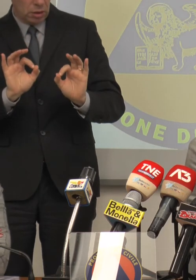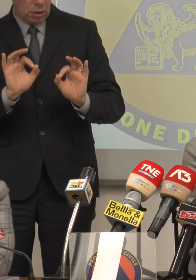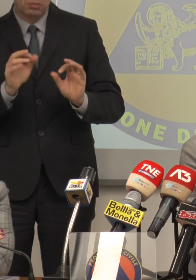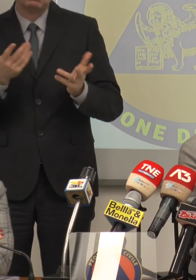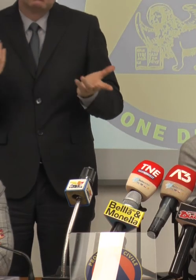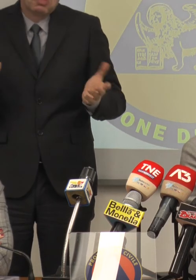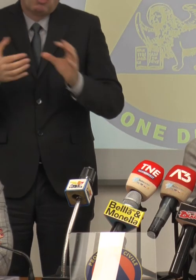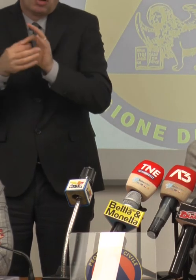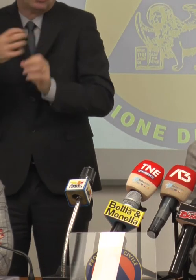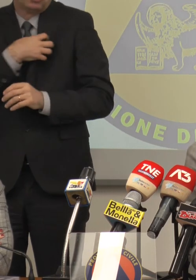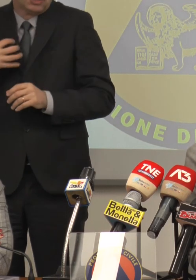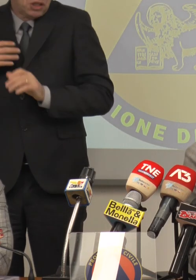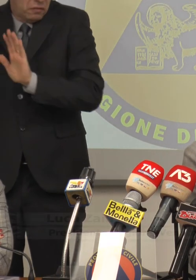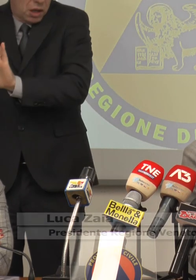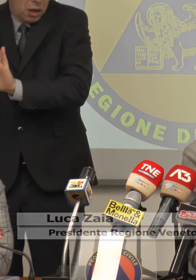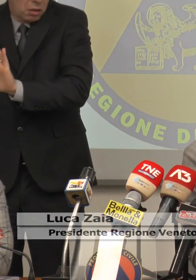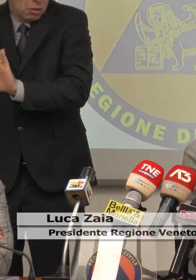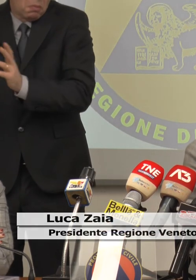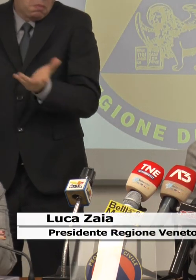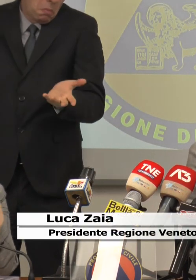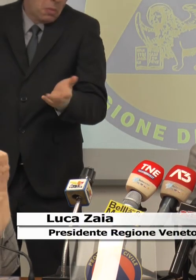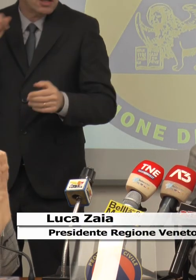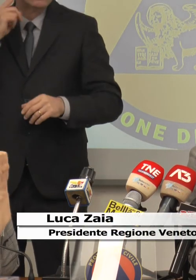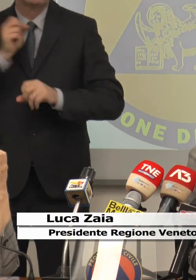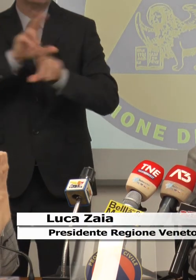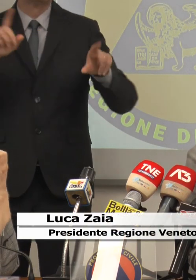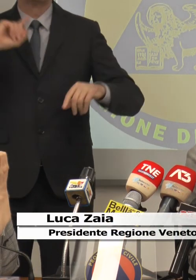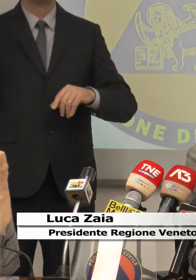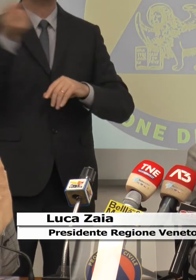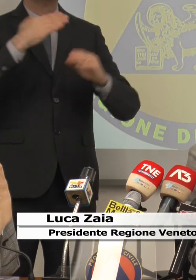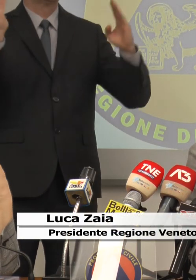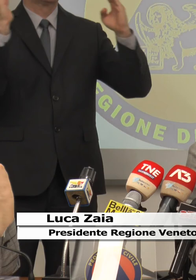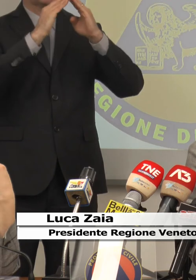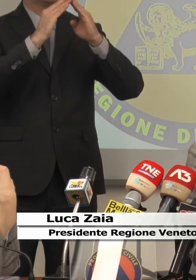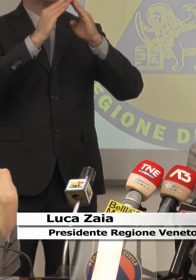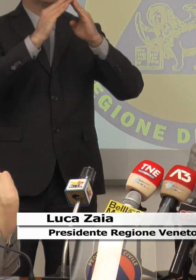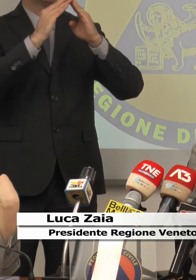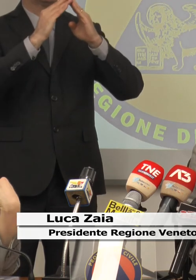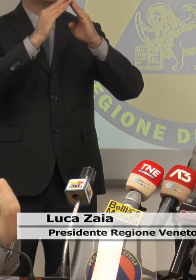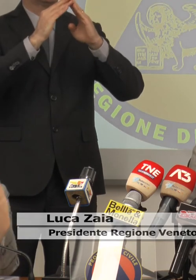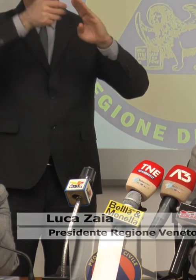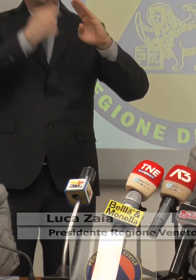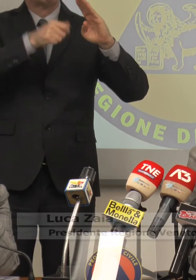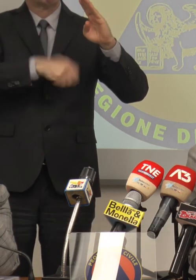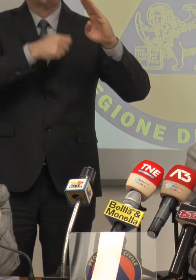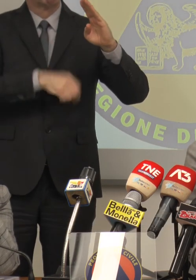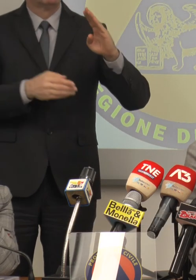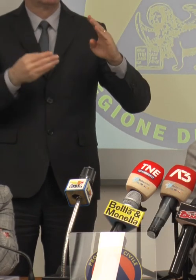scientifica, perché se dicessimo a tutti i cittadini chiudetevi in casa con due giri di chiave, sicuramente vedremo